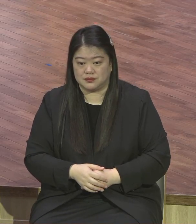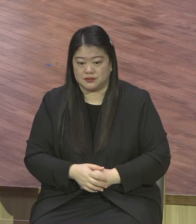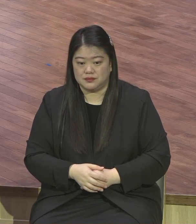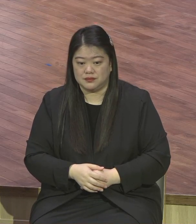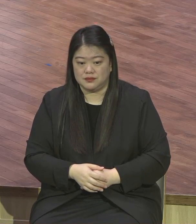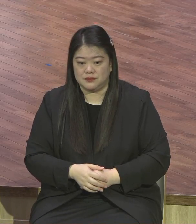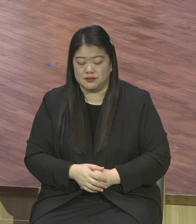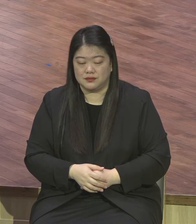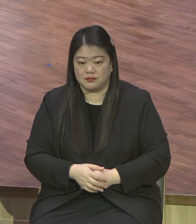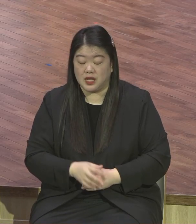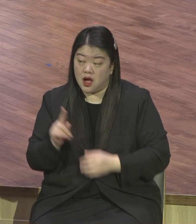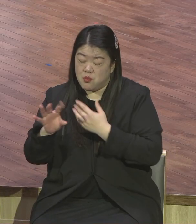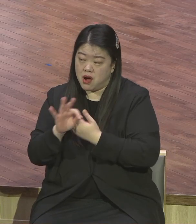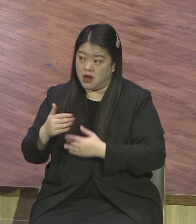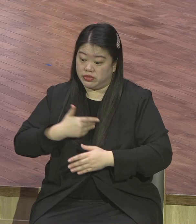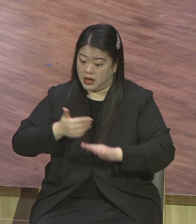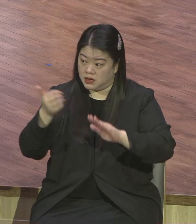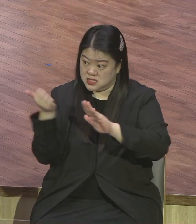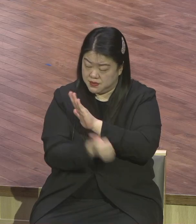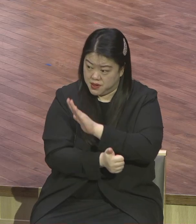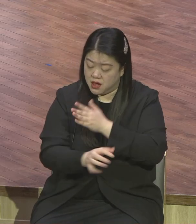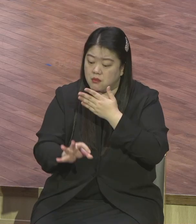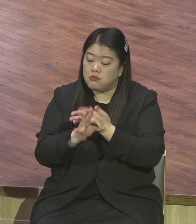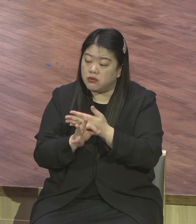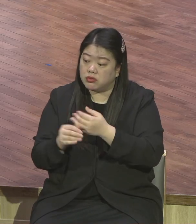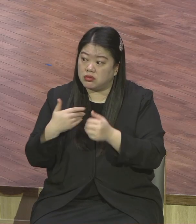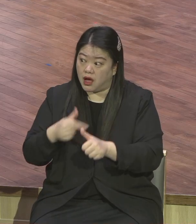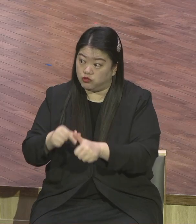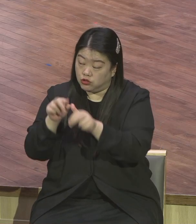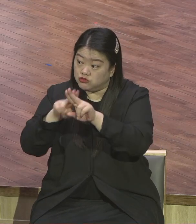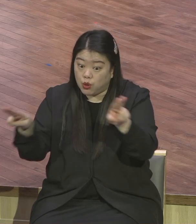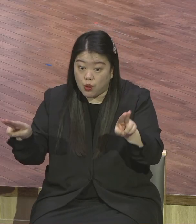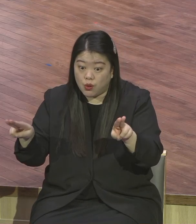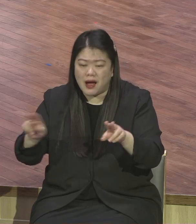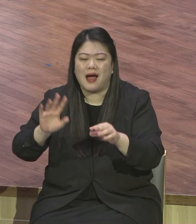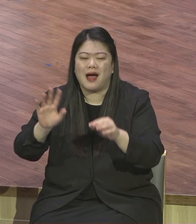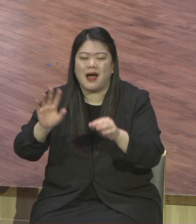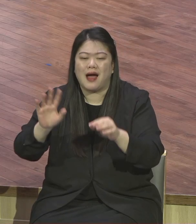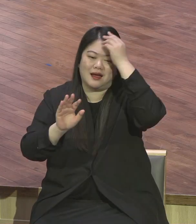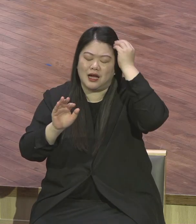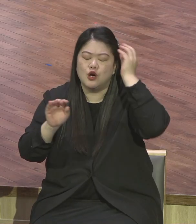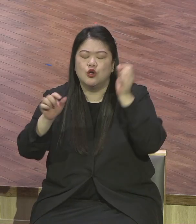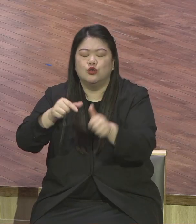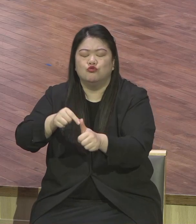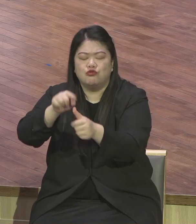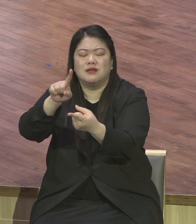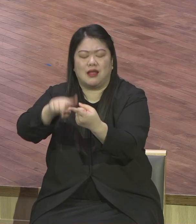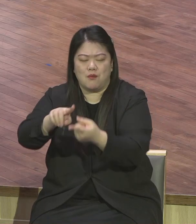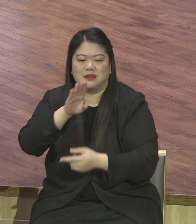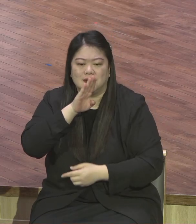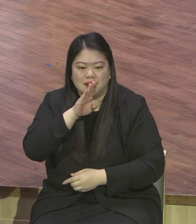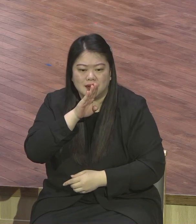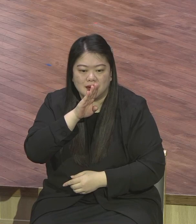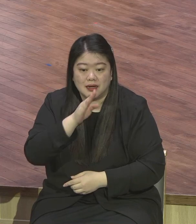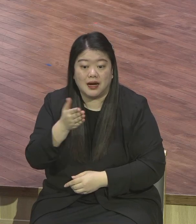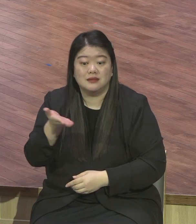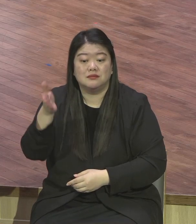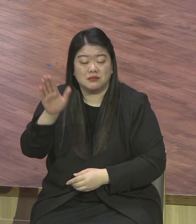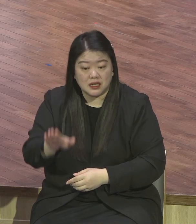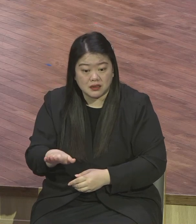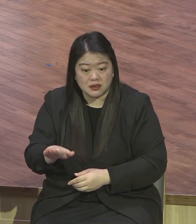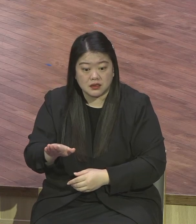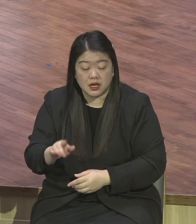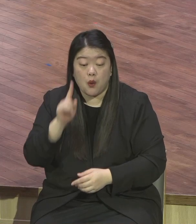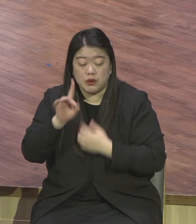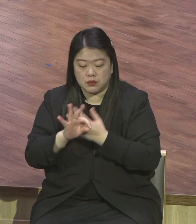별개의 문제지요. 예수 그리스도를 믿고 영접한 사람은요, 결코 구원의 대열에 탈락은